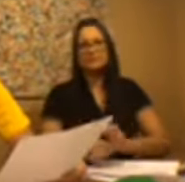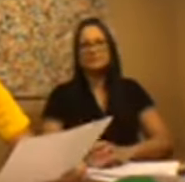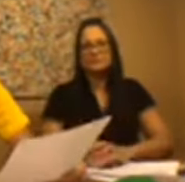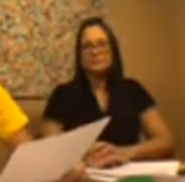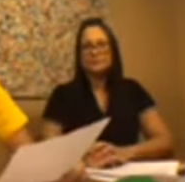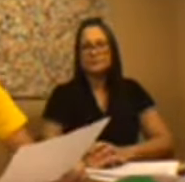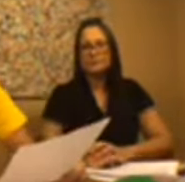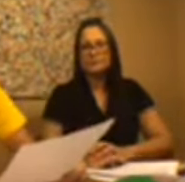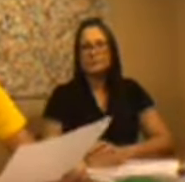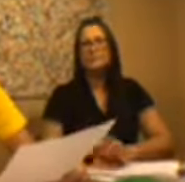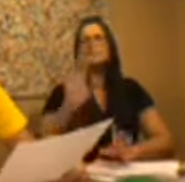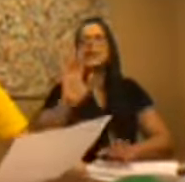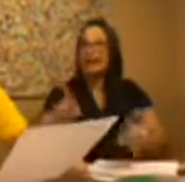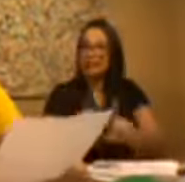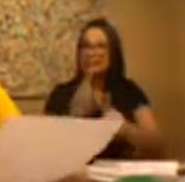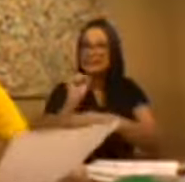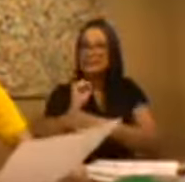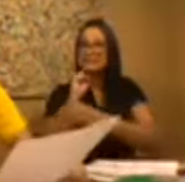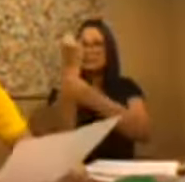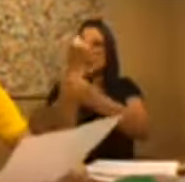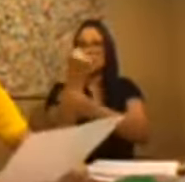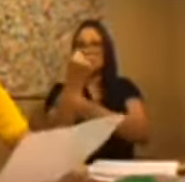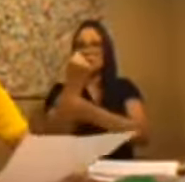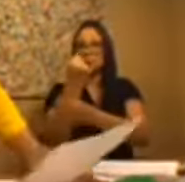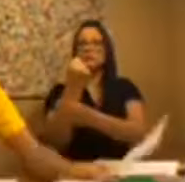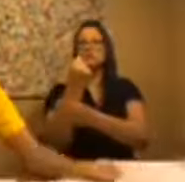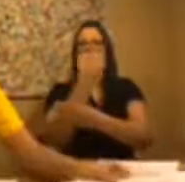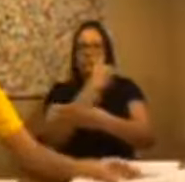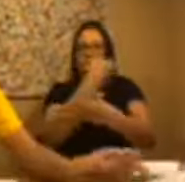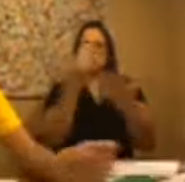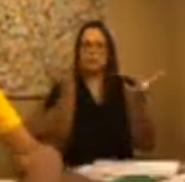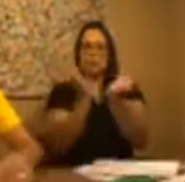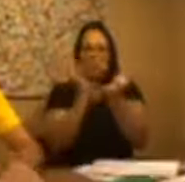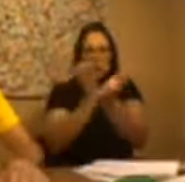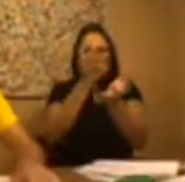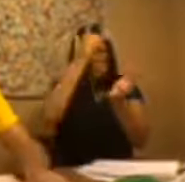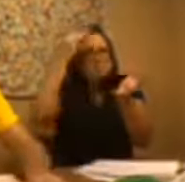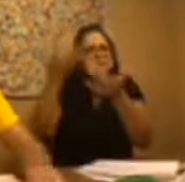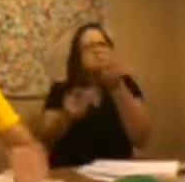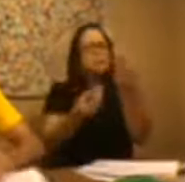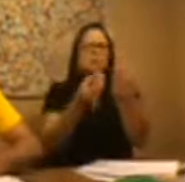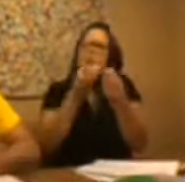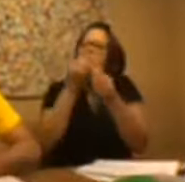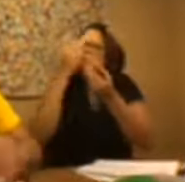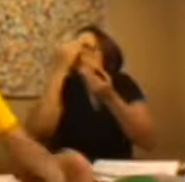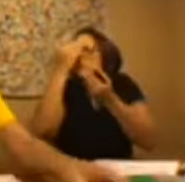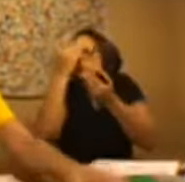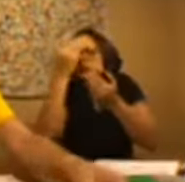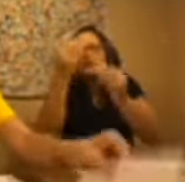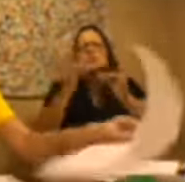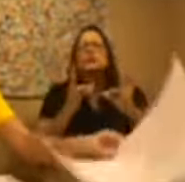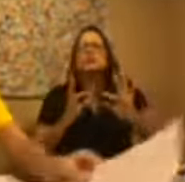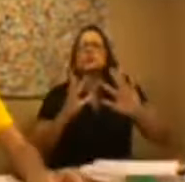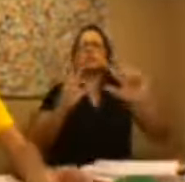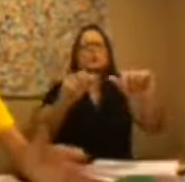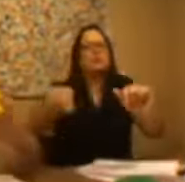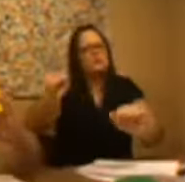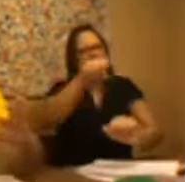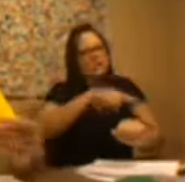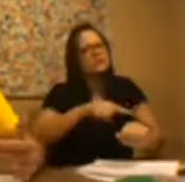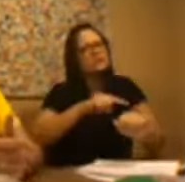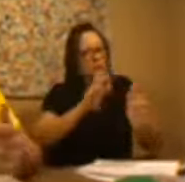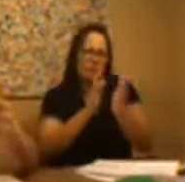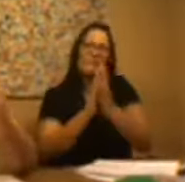da segurança pública que cresceu muito essa mancada agora então agradeço a todos vocês fique